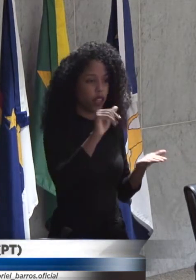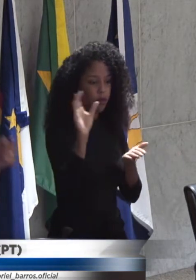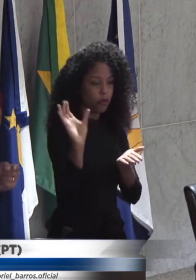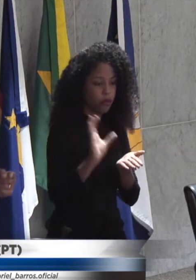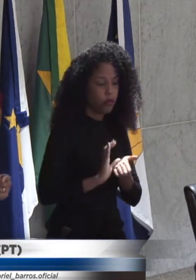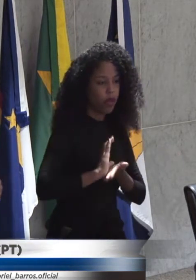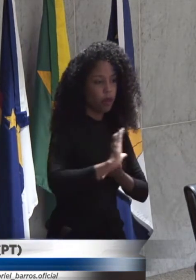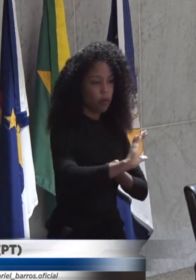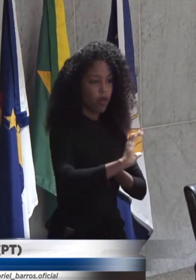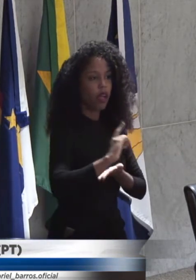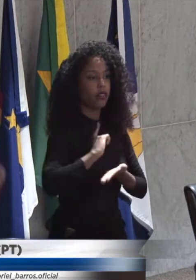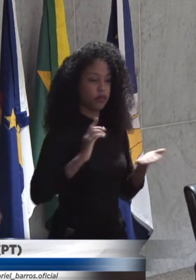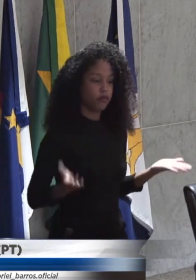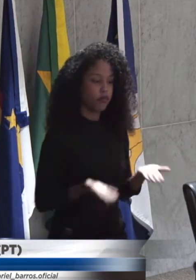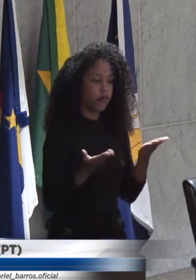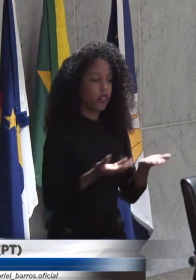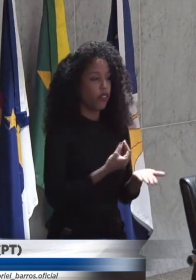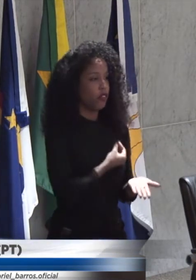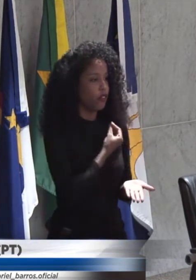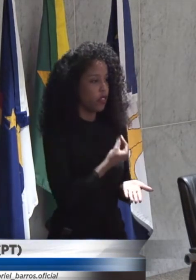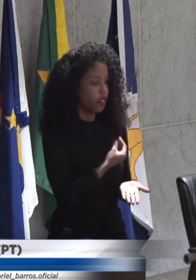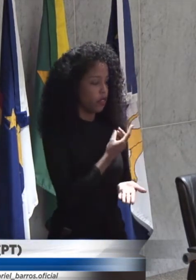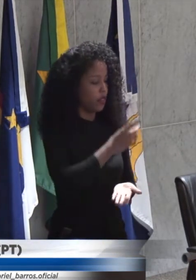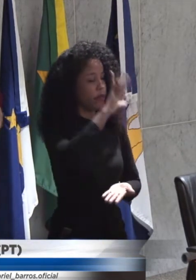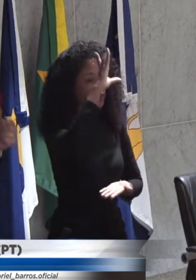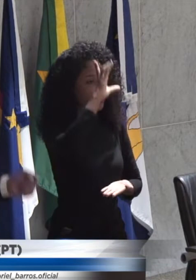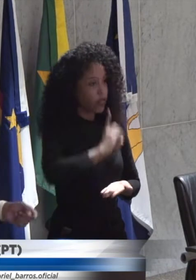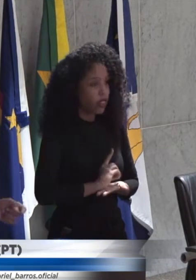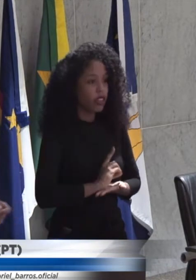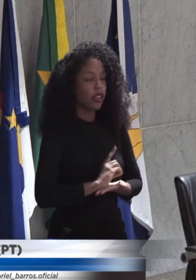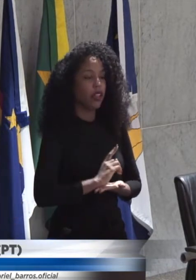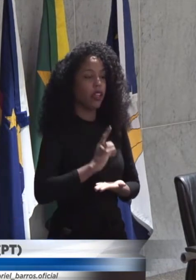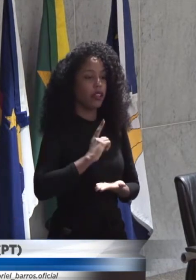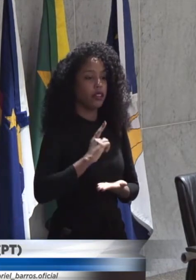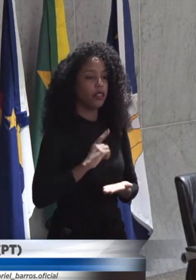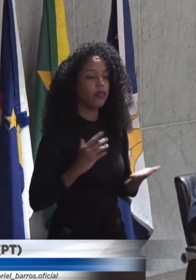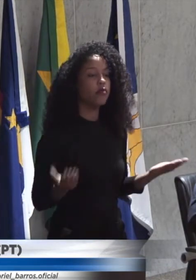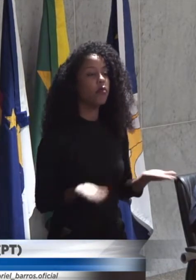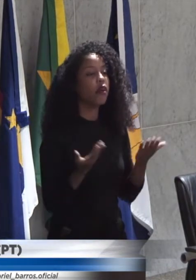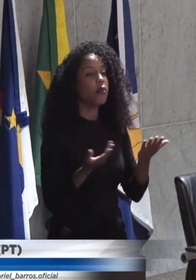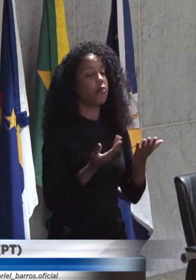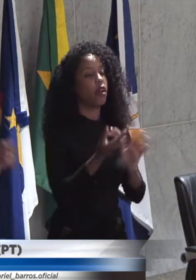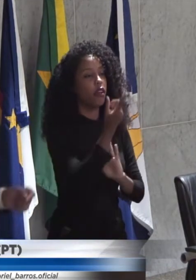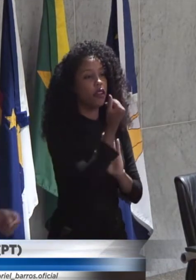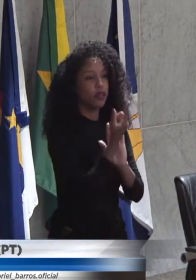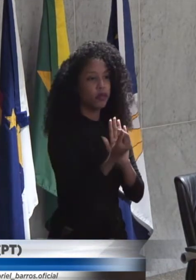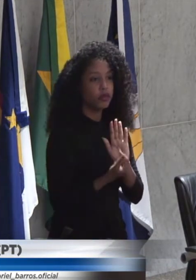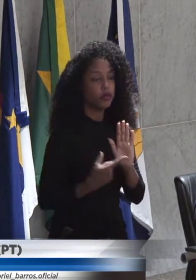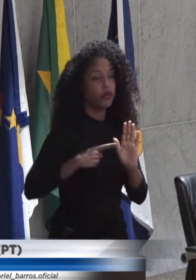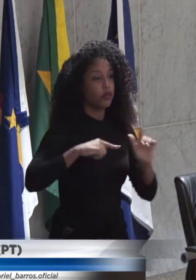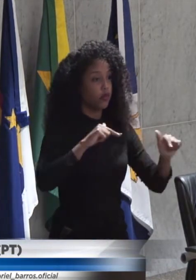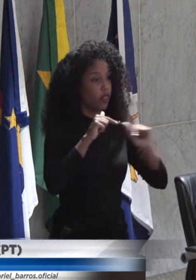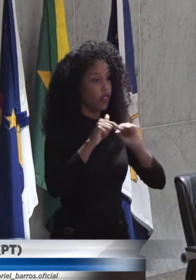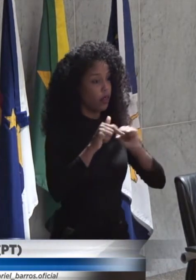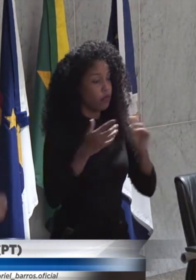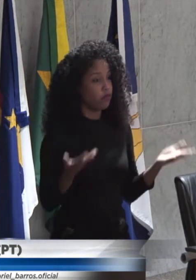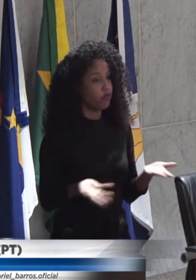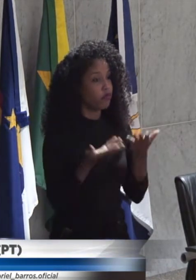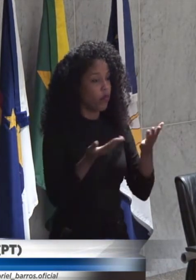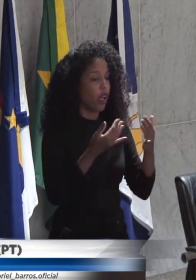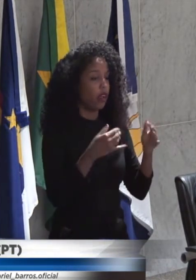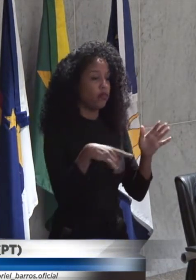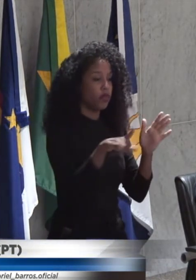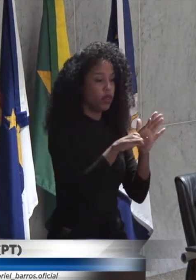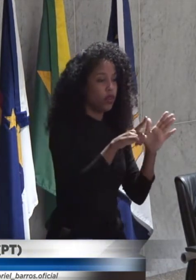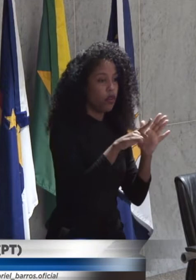gera vida, que gera dignidade, que movimenta a economia dos municípios, que mantém o emprego ali no mercadinho, na